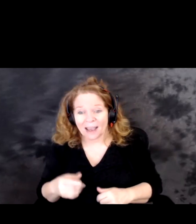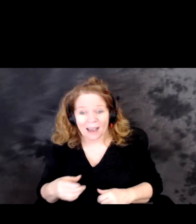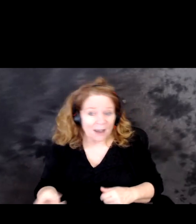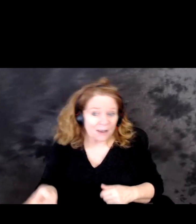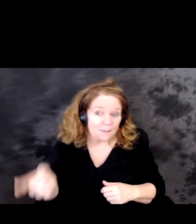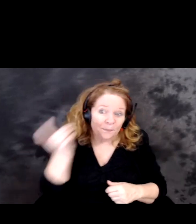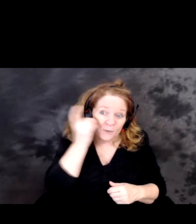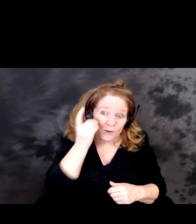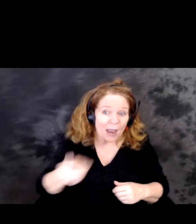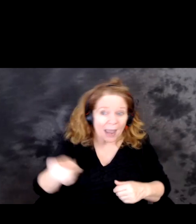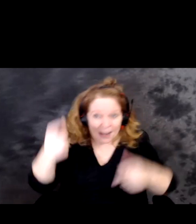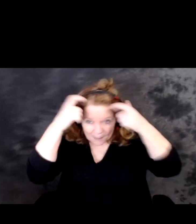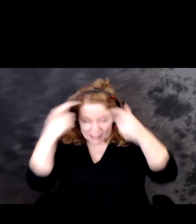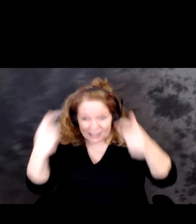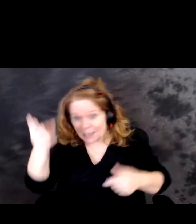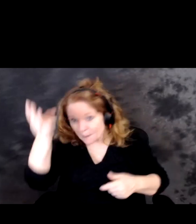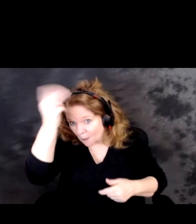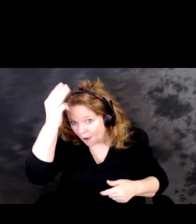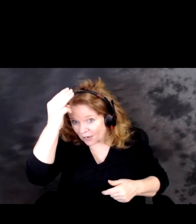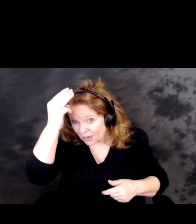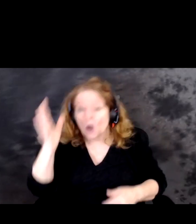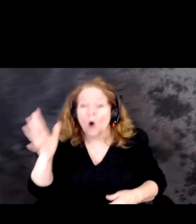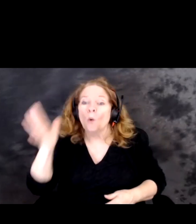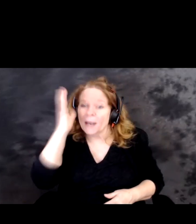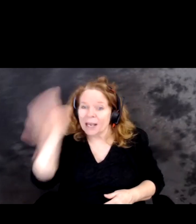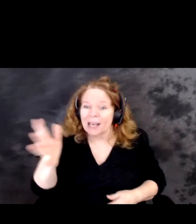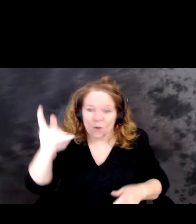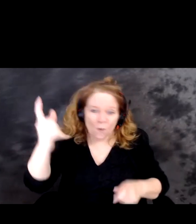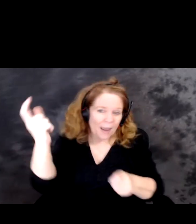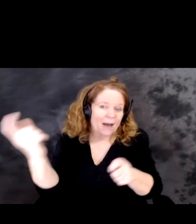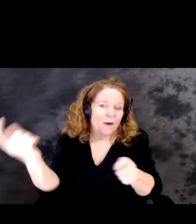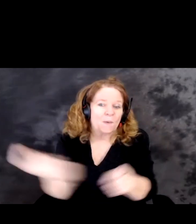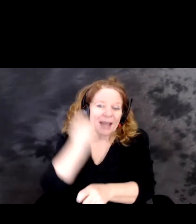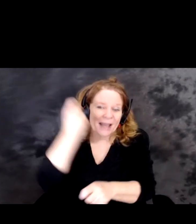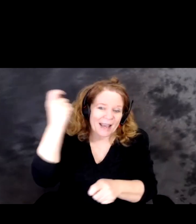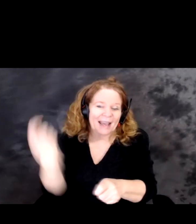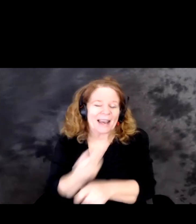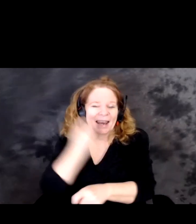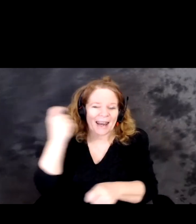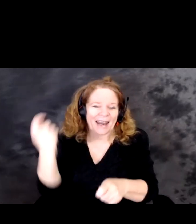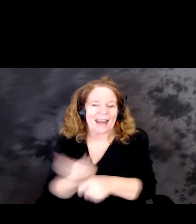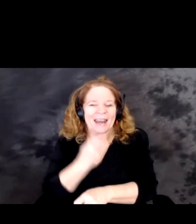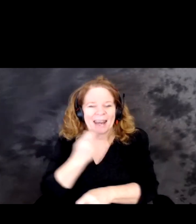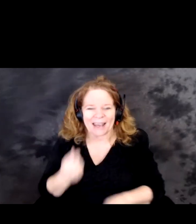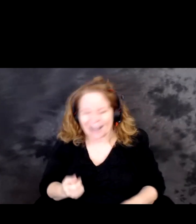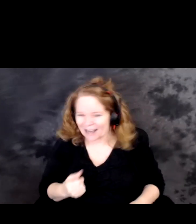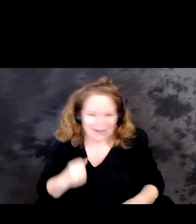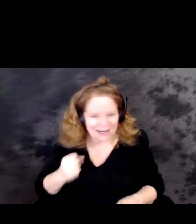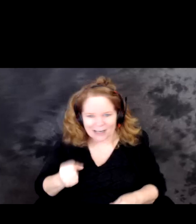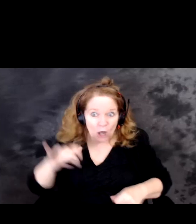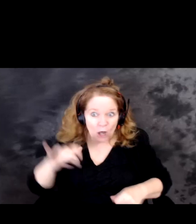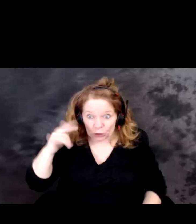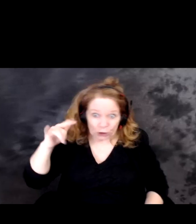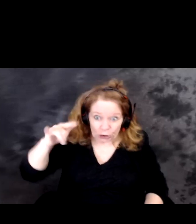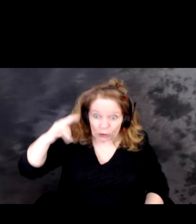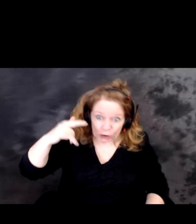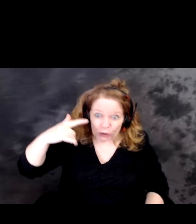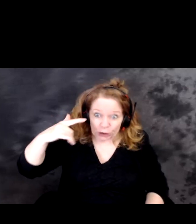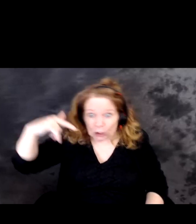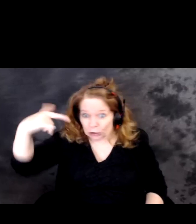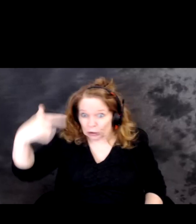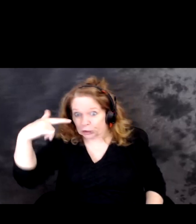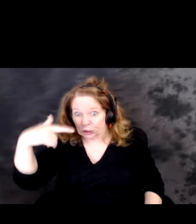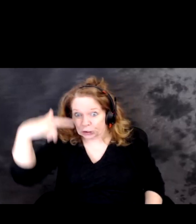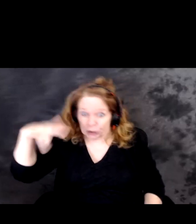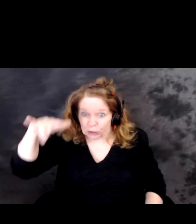con Drake, Vinny y Marvin. No, siempre vamos a ganar. Chuck, chuck, chuck,